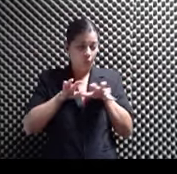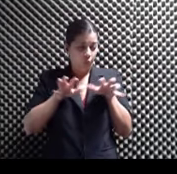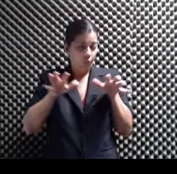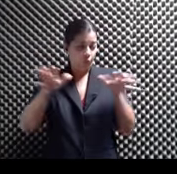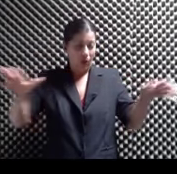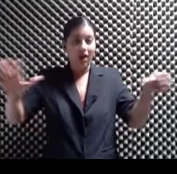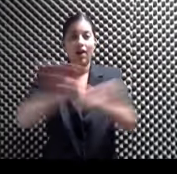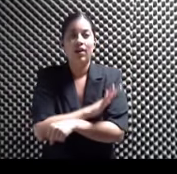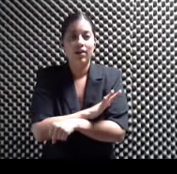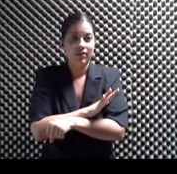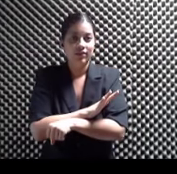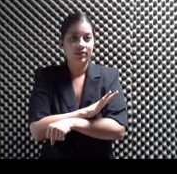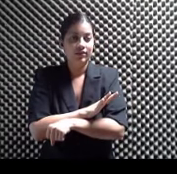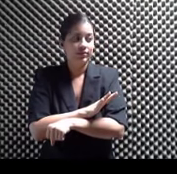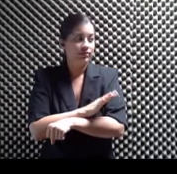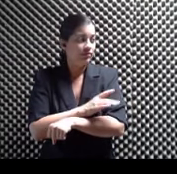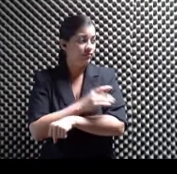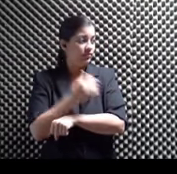todos esos